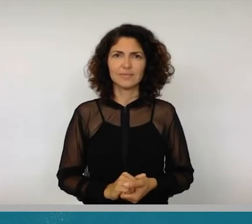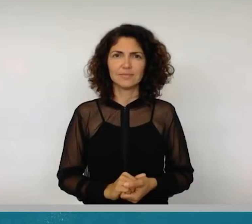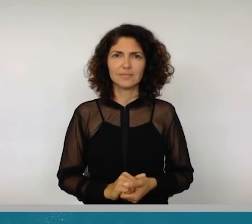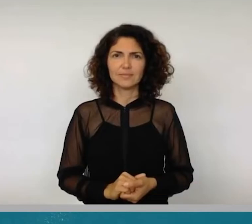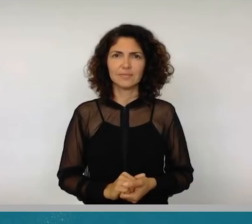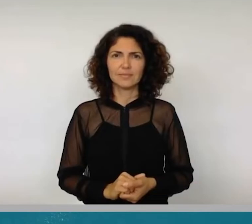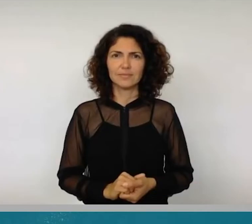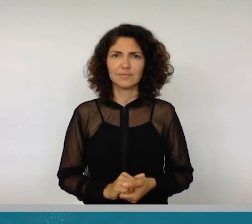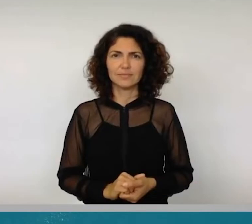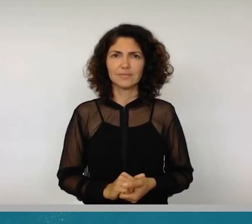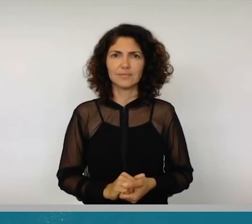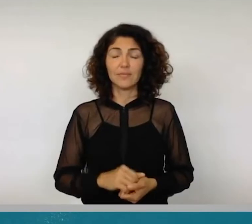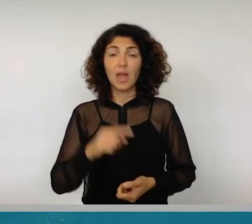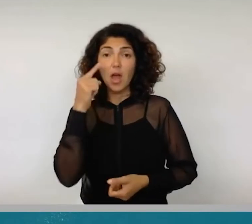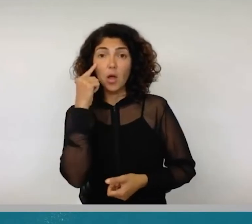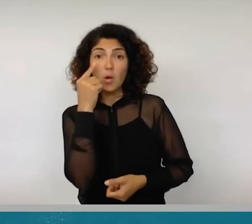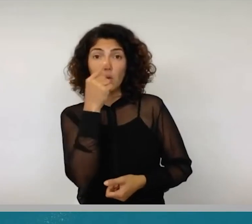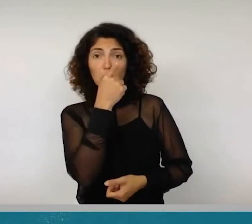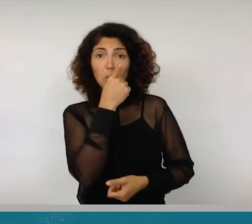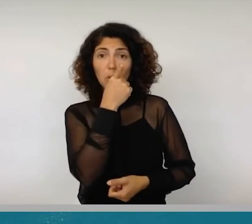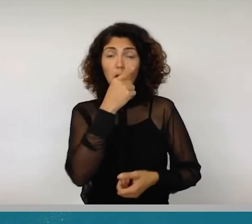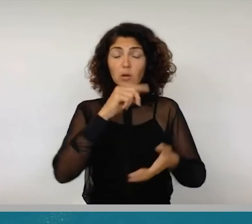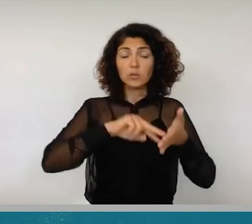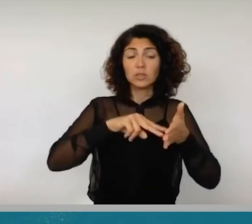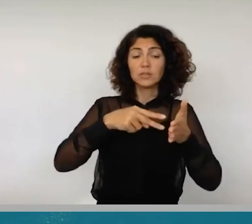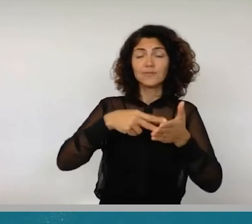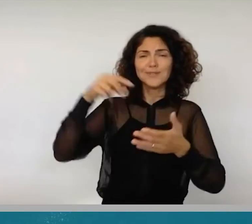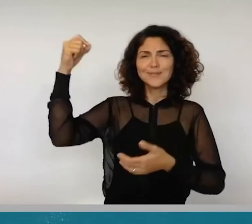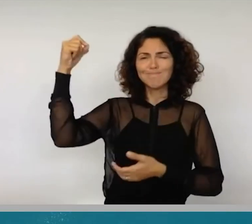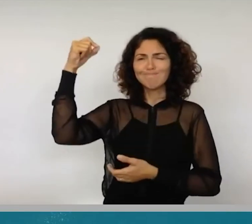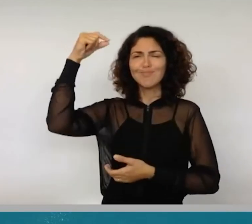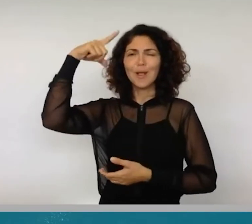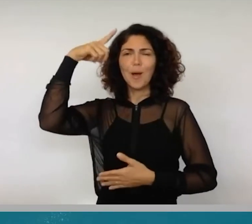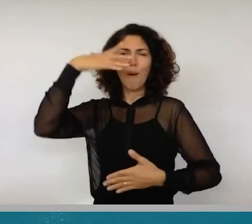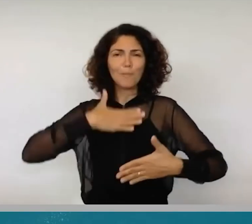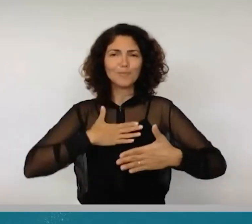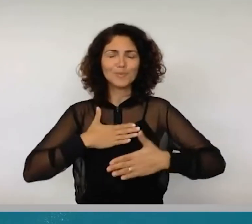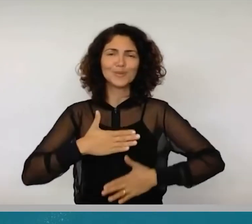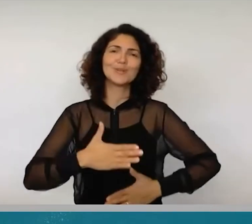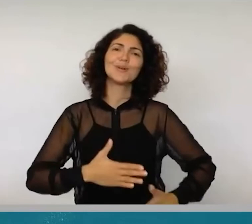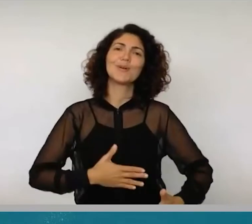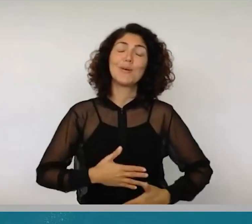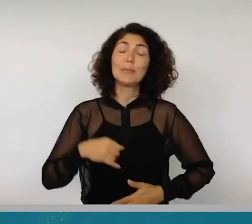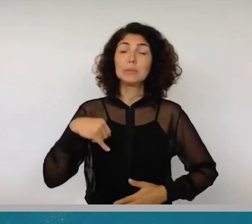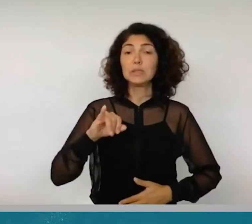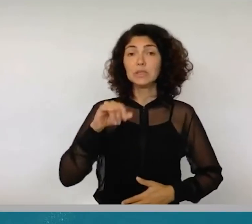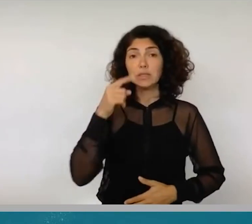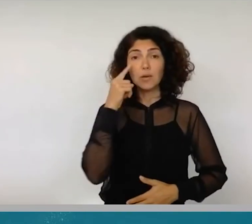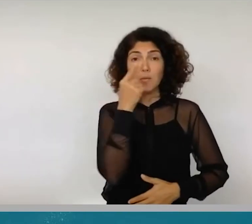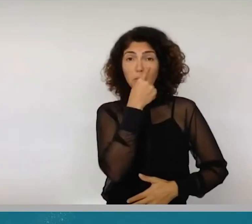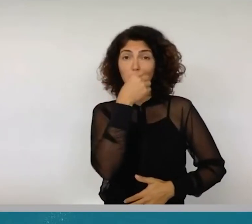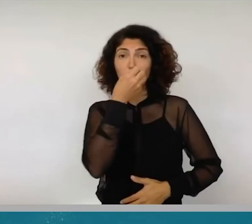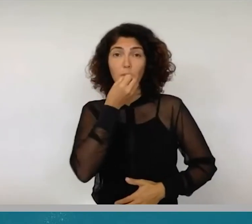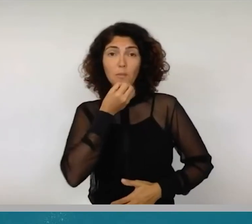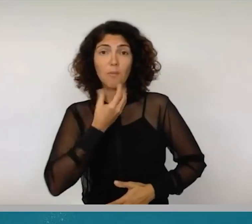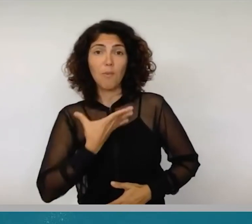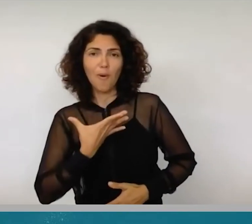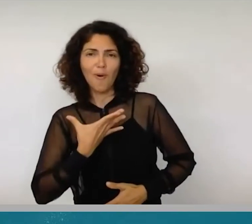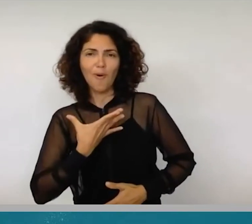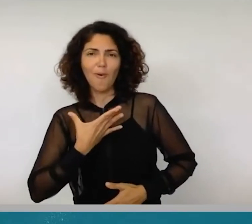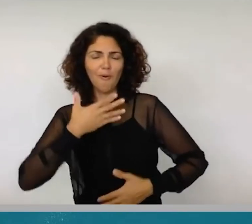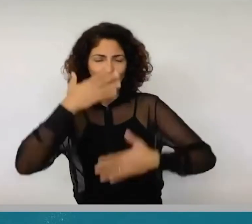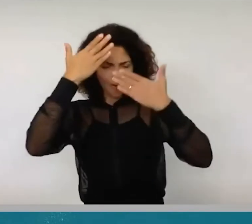são os olhos a lâmpada do corpo, se os teus olhos forem bons, todo o teu corpo será luminoso. Você entende,